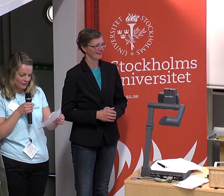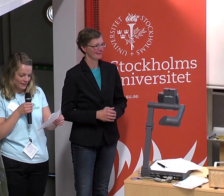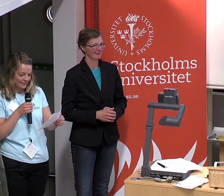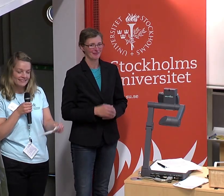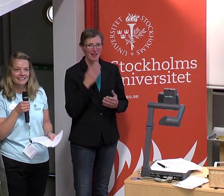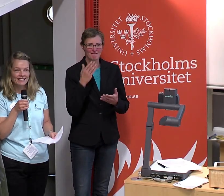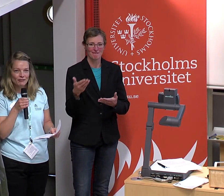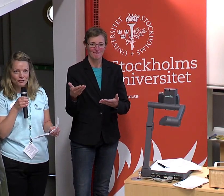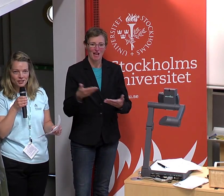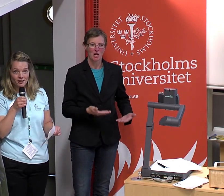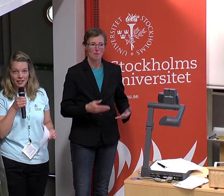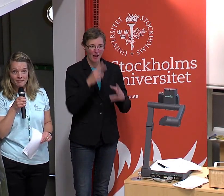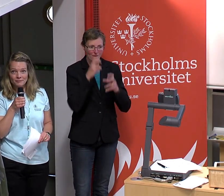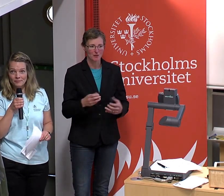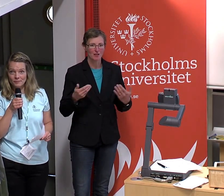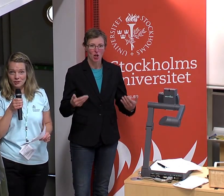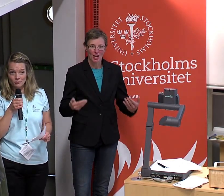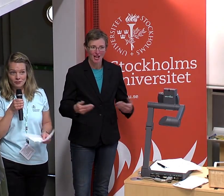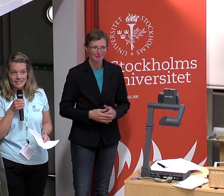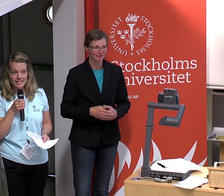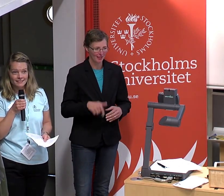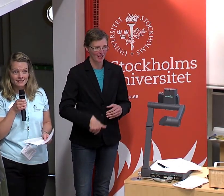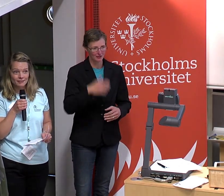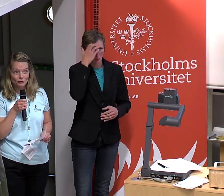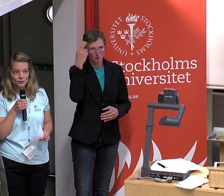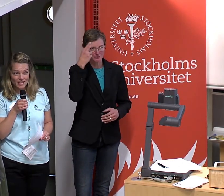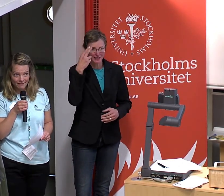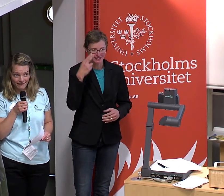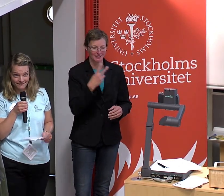Välkomna till forskardagarna på Stockholms universitet 2011.